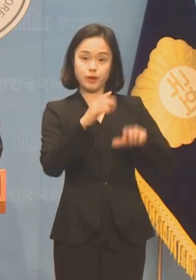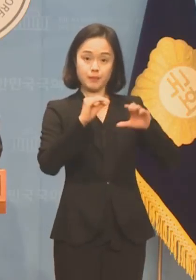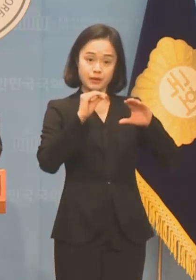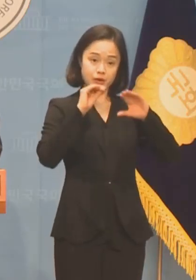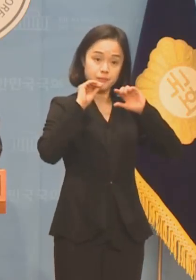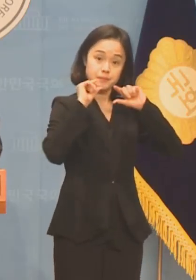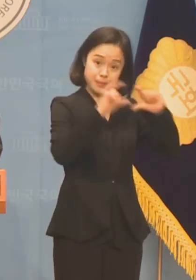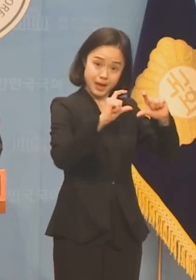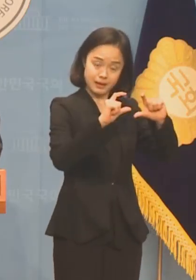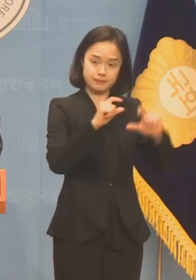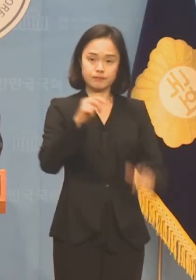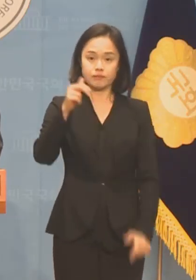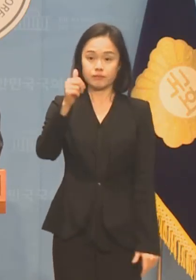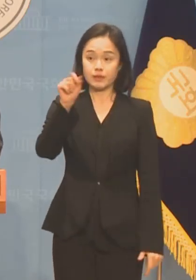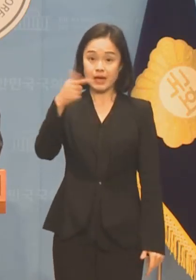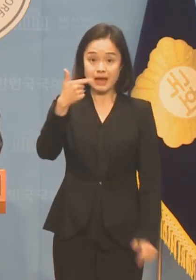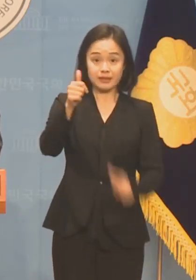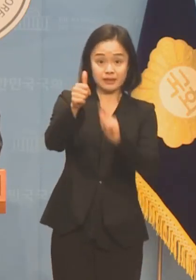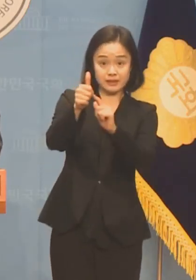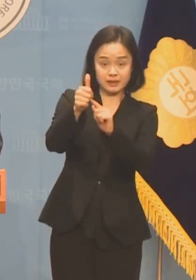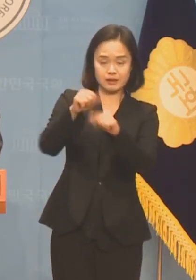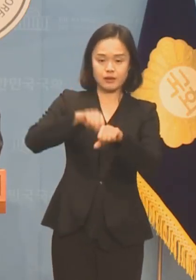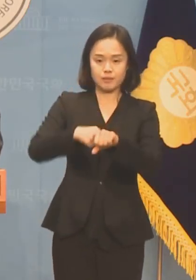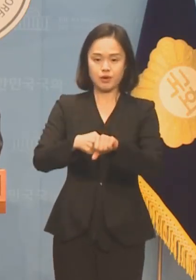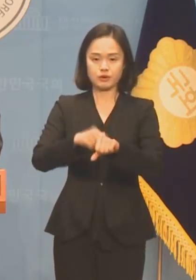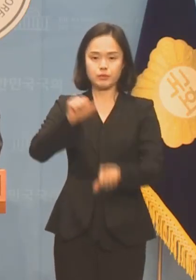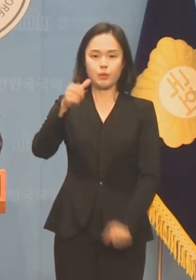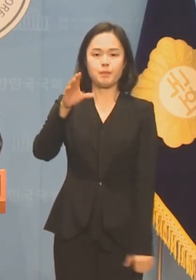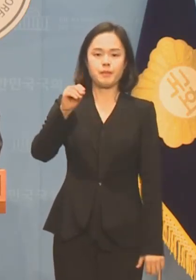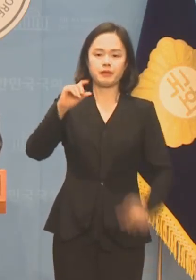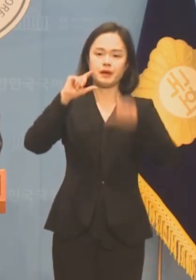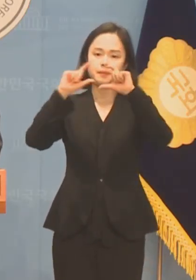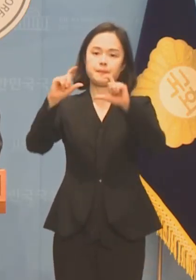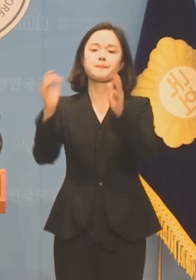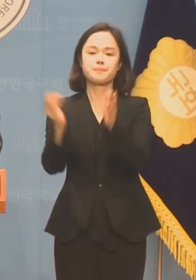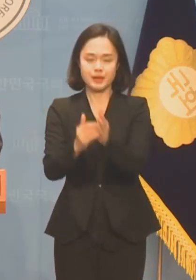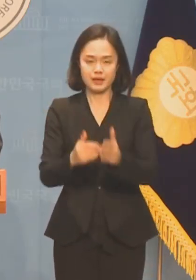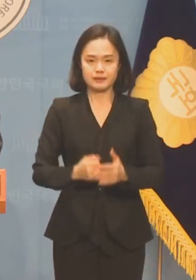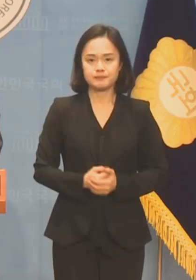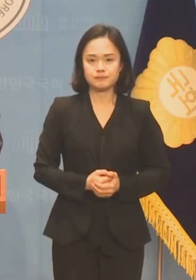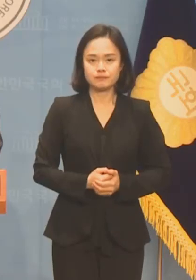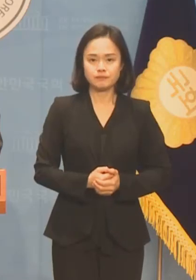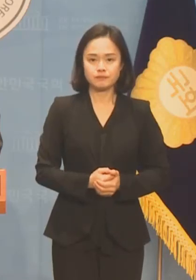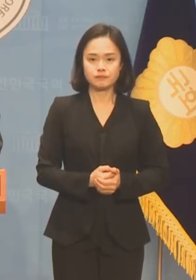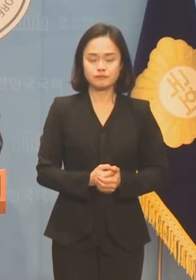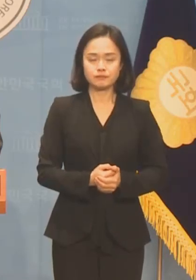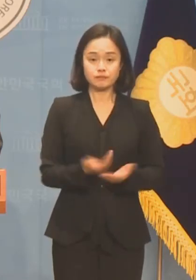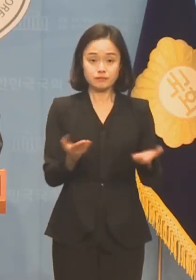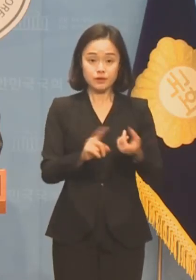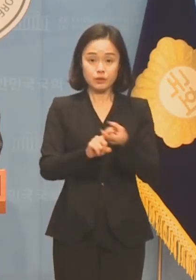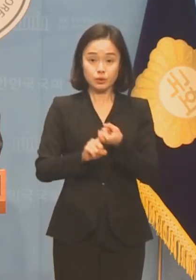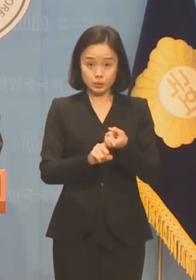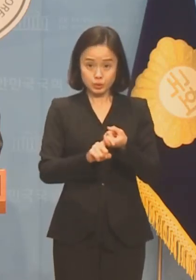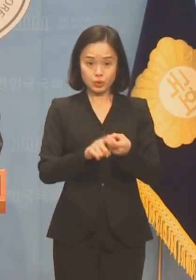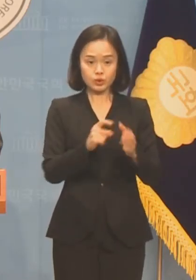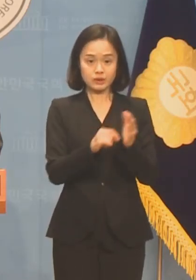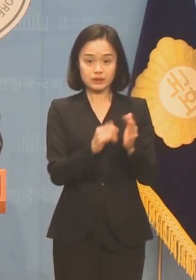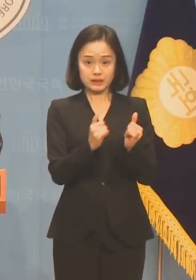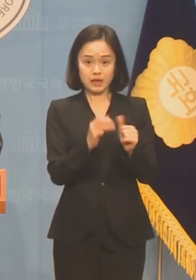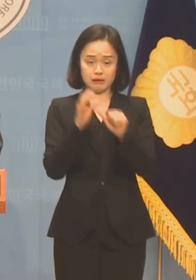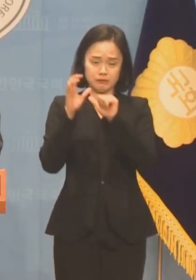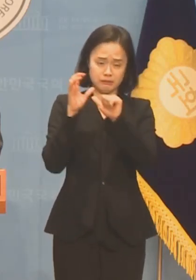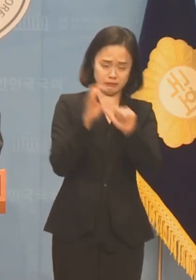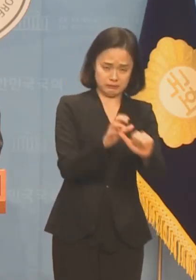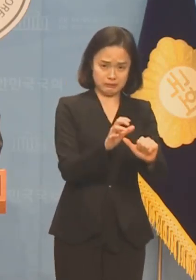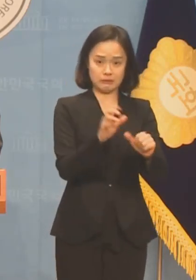원을 선고했습니다. MBC의 비언론노조 탄압에 대해 민사 배상 판결은